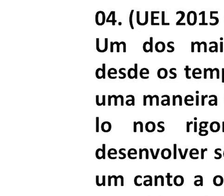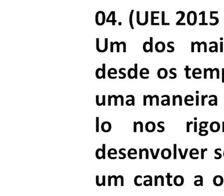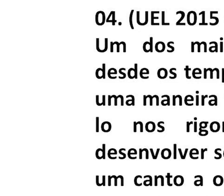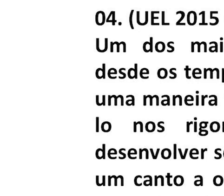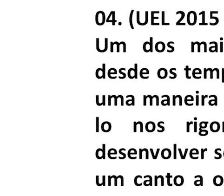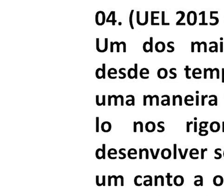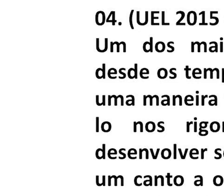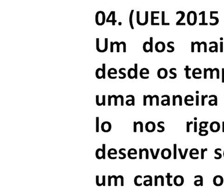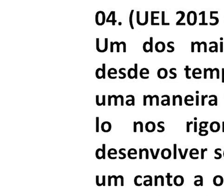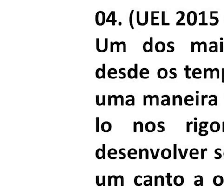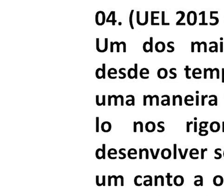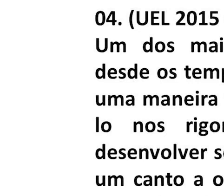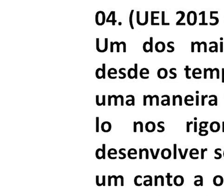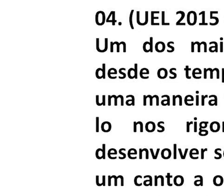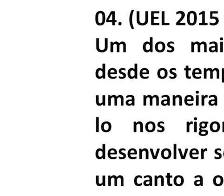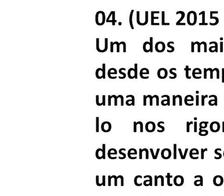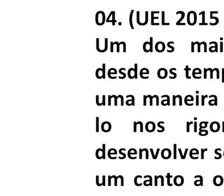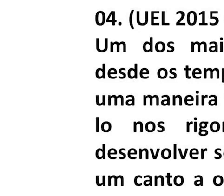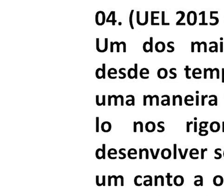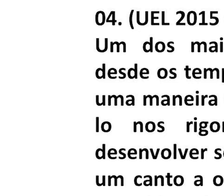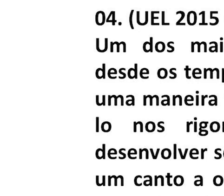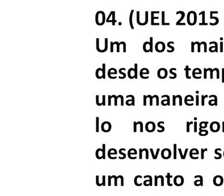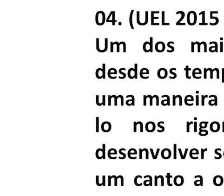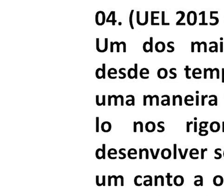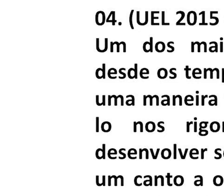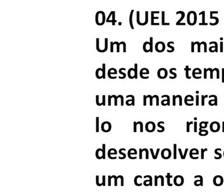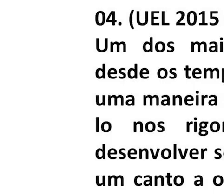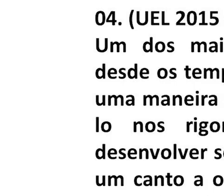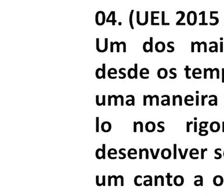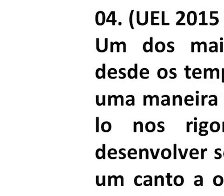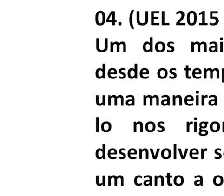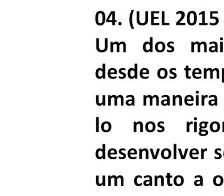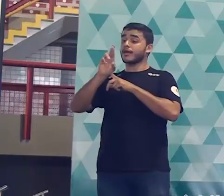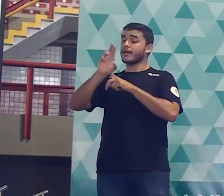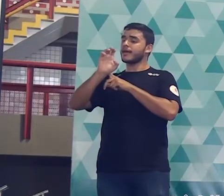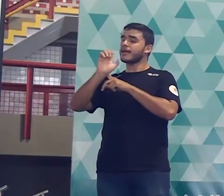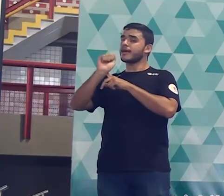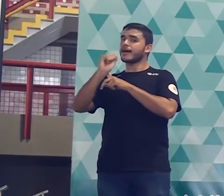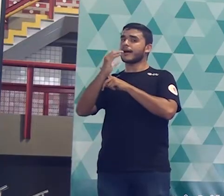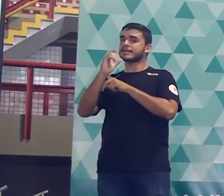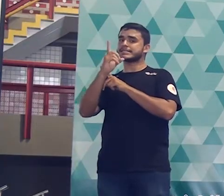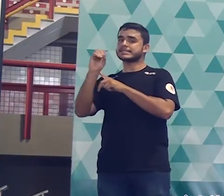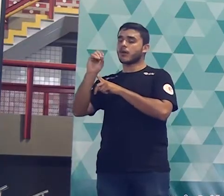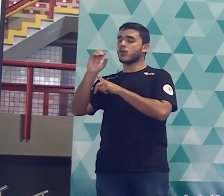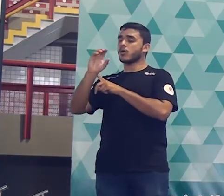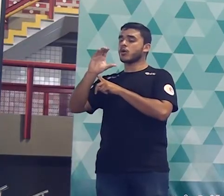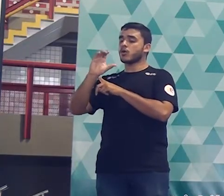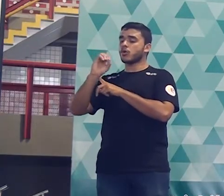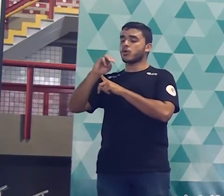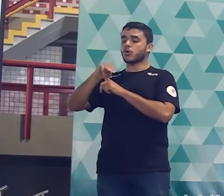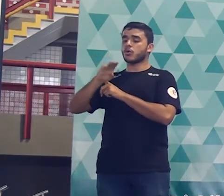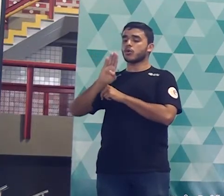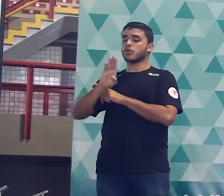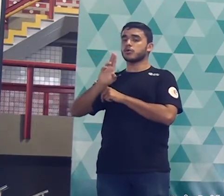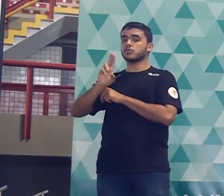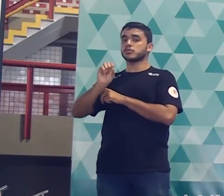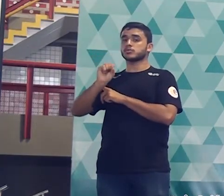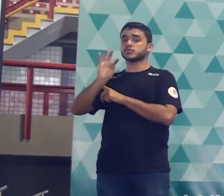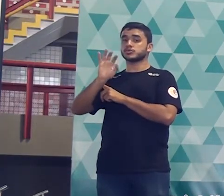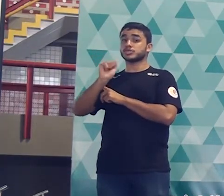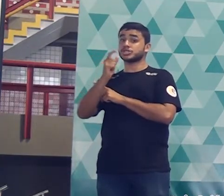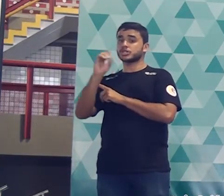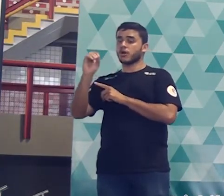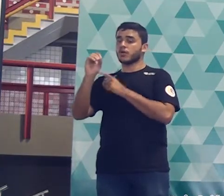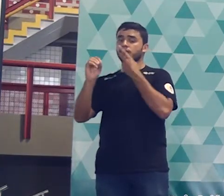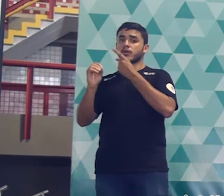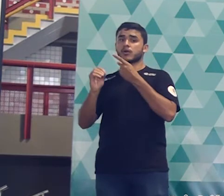obter energia na forma de calor. De novo, falou de reação de combustão. Reação de combustão, desde o início da aula que a gente fala que é o quê?